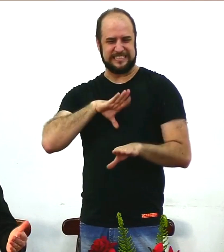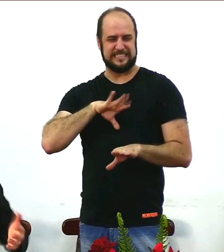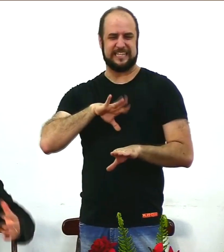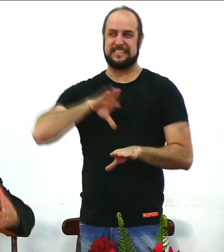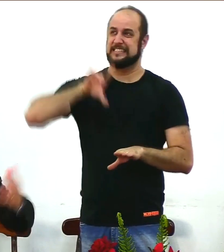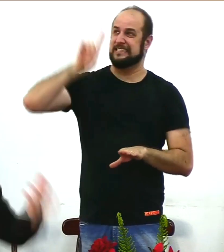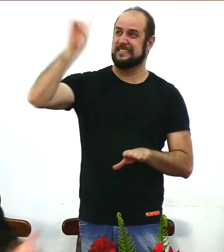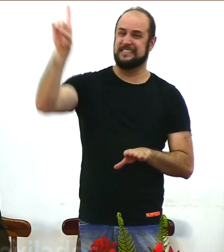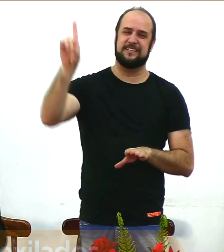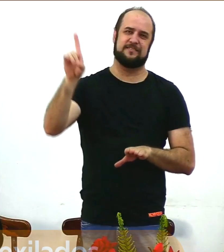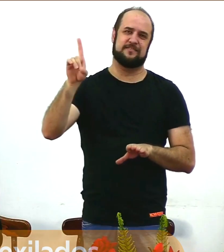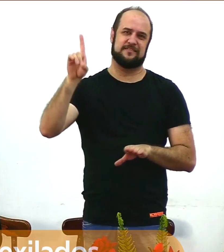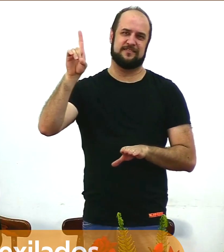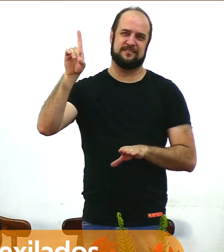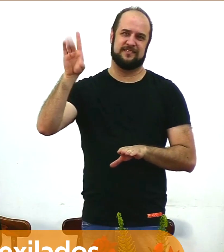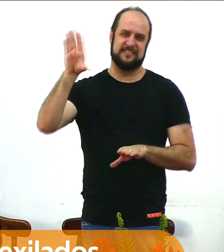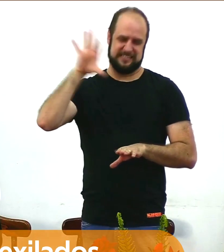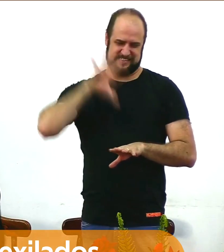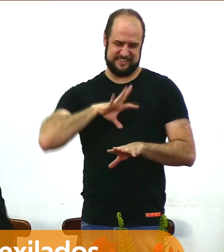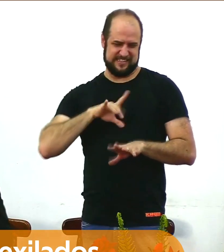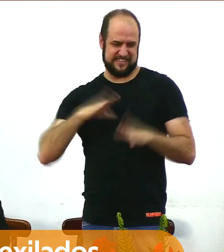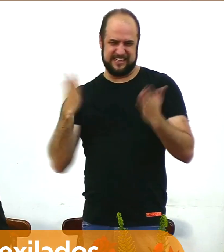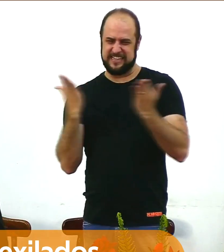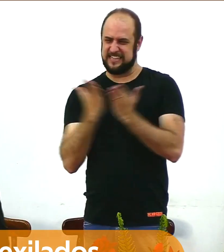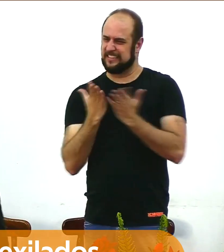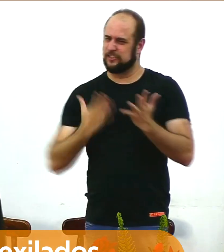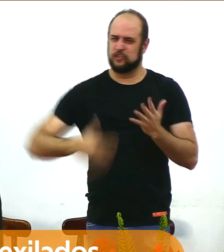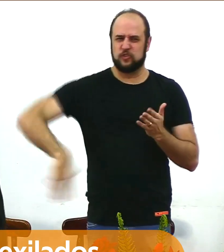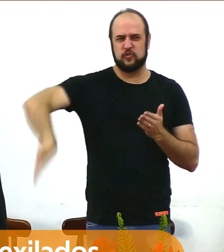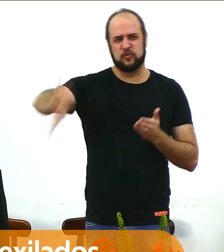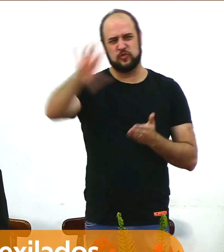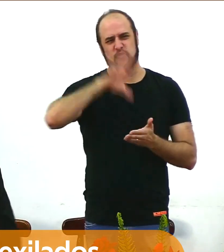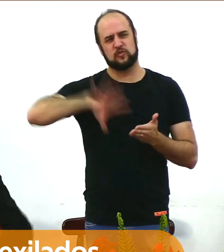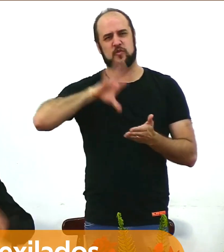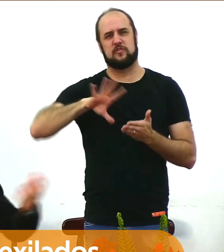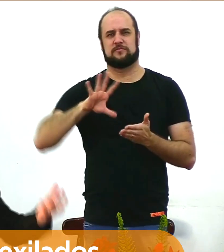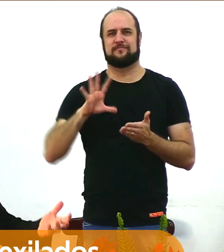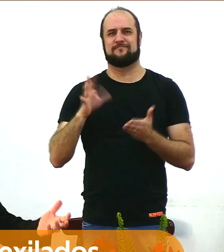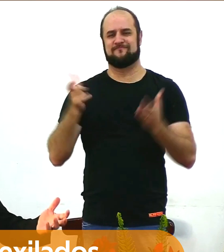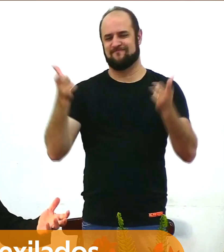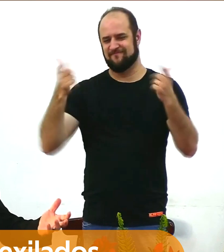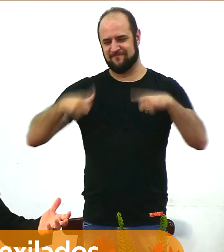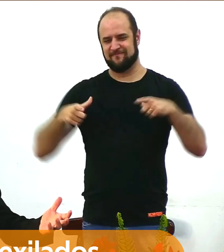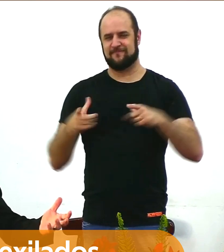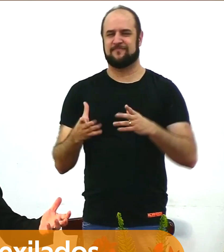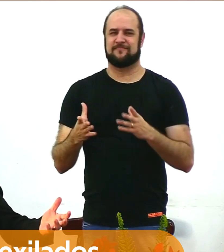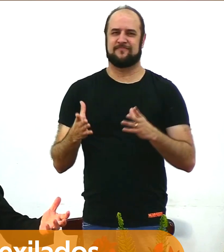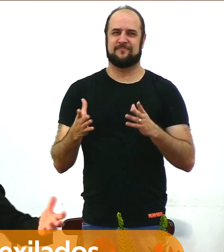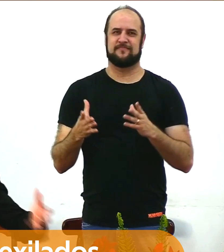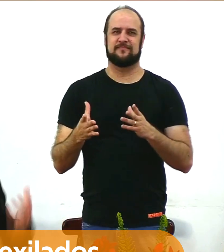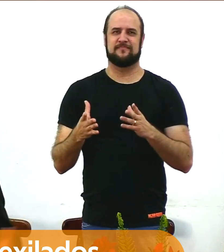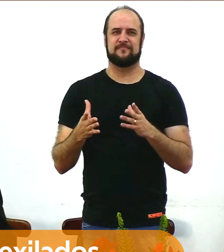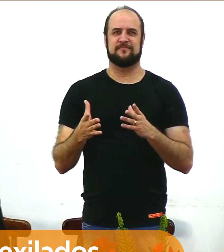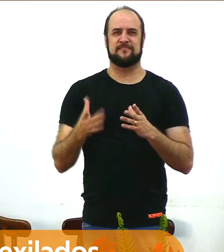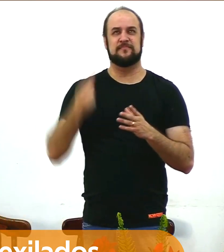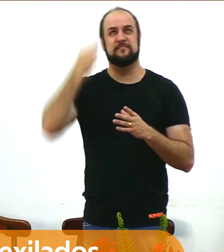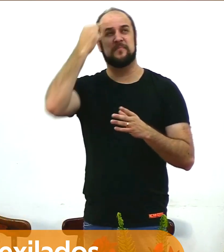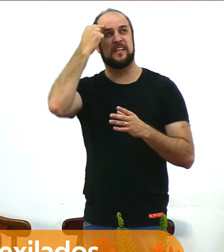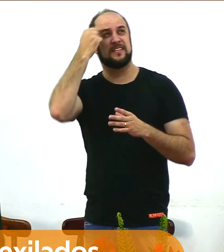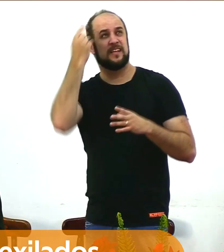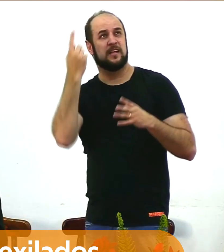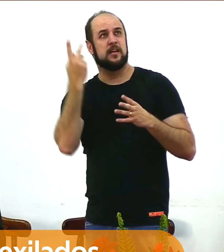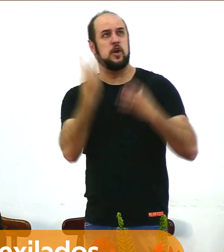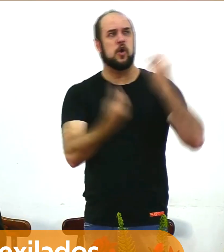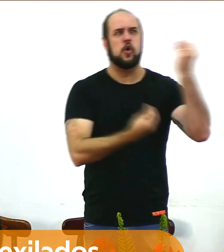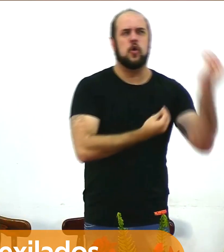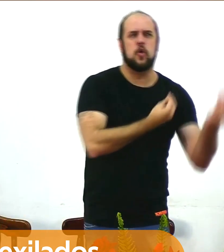mesmo entendimento que estamos na presença do Senhor? Eles começam a se perguntar: como faremos isso em